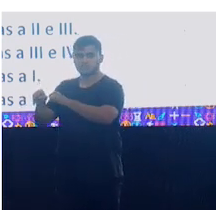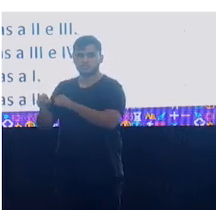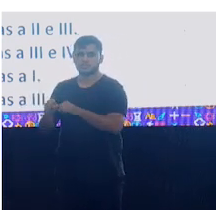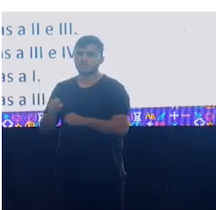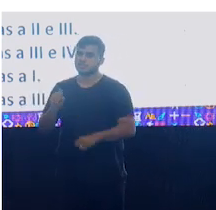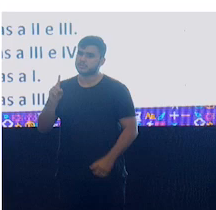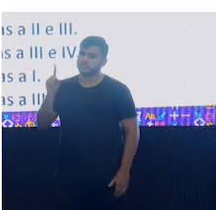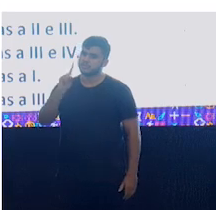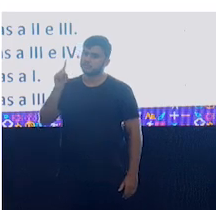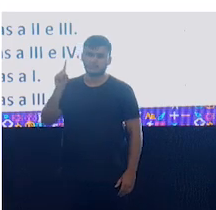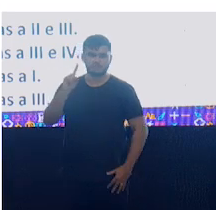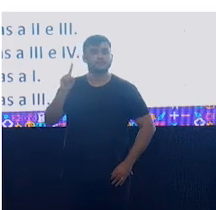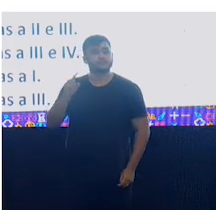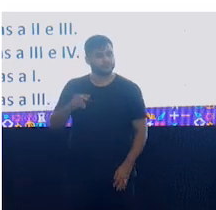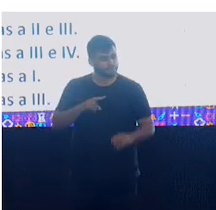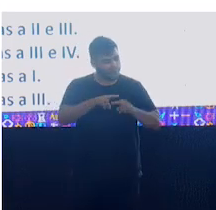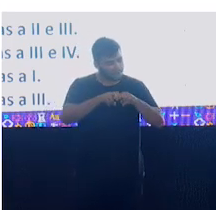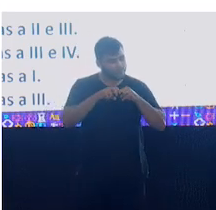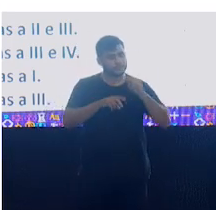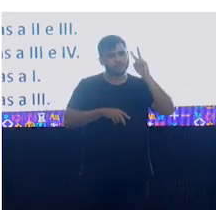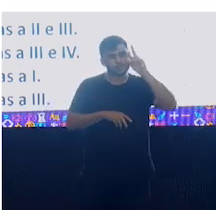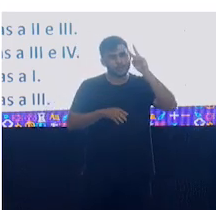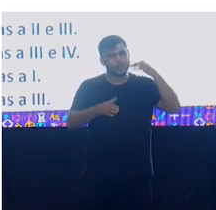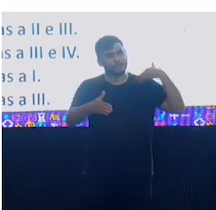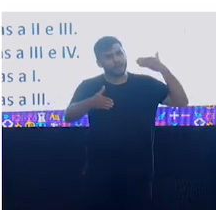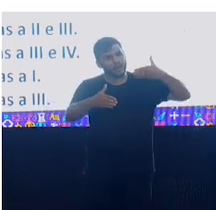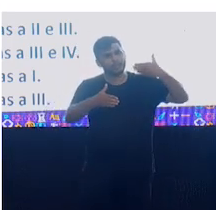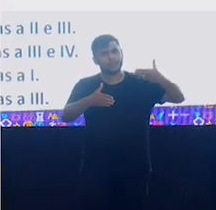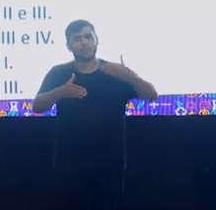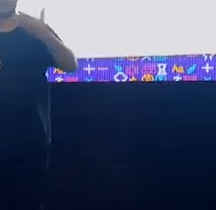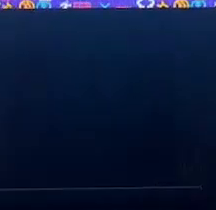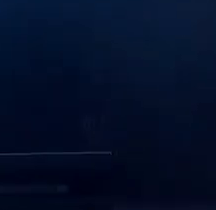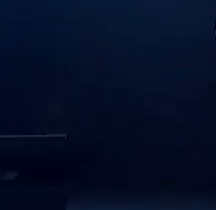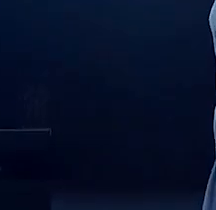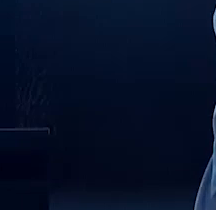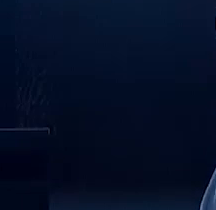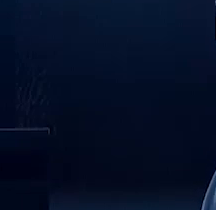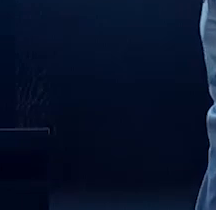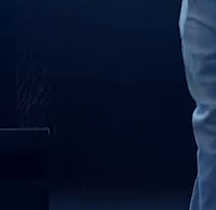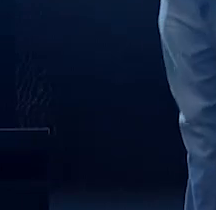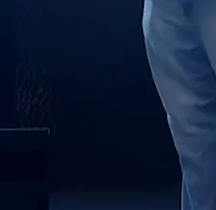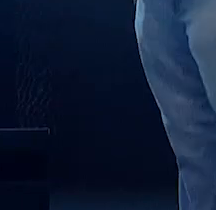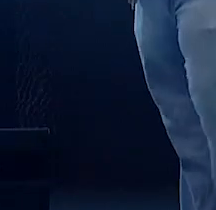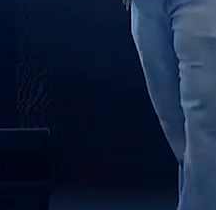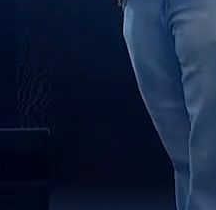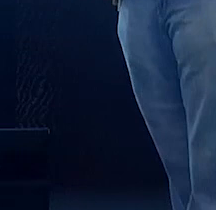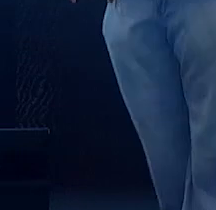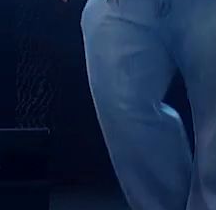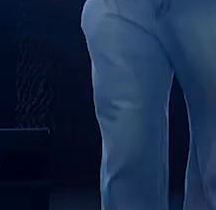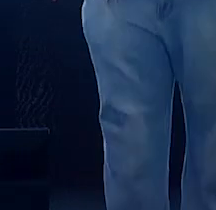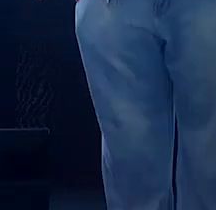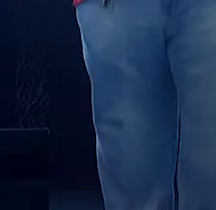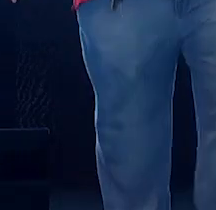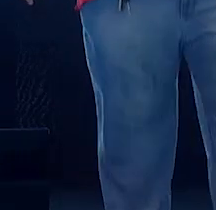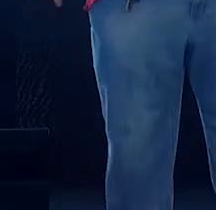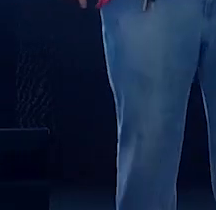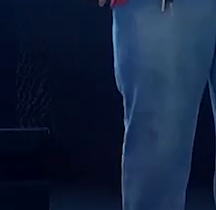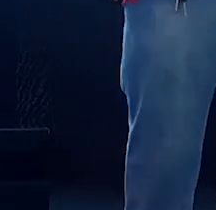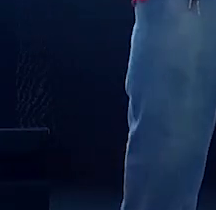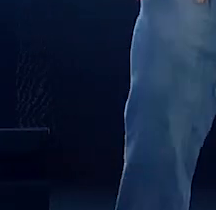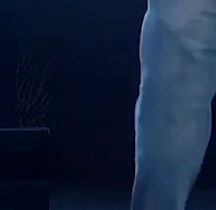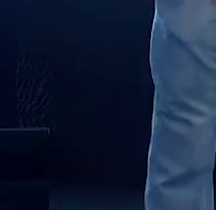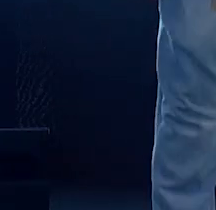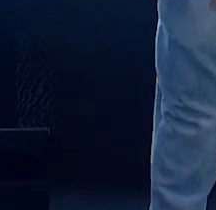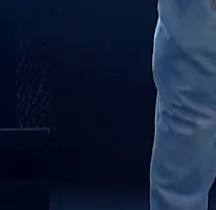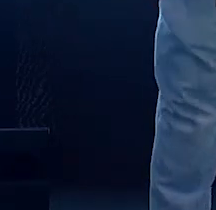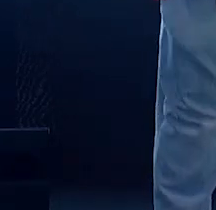por causa das circunstâncias materiais, econômicas. O escravo, ele gerava muito lucro através do tráfico negreiro. Quanto